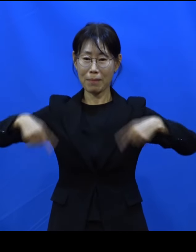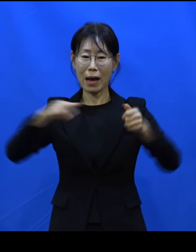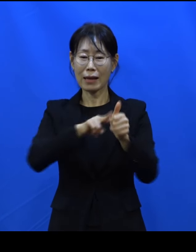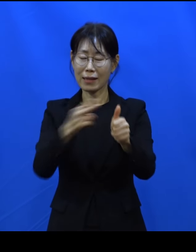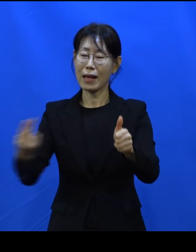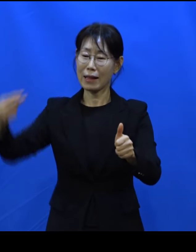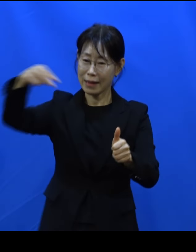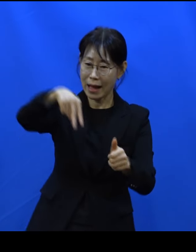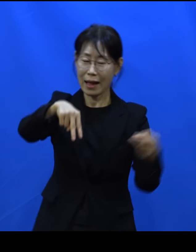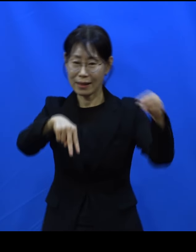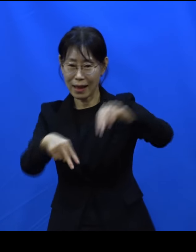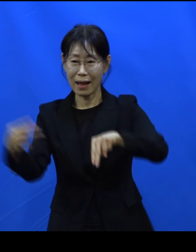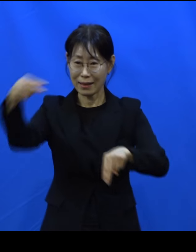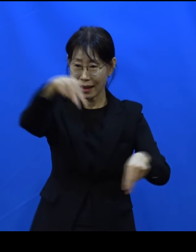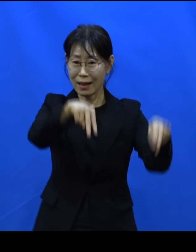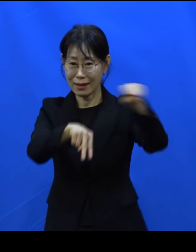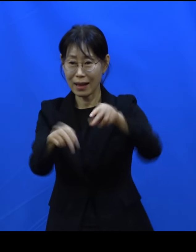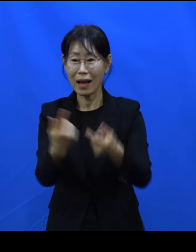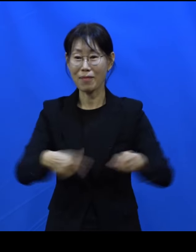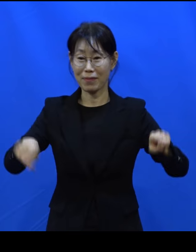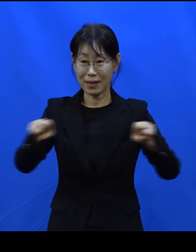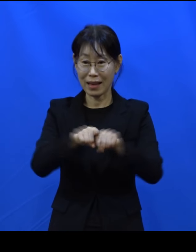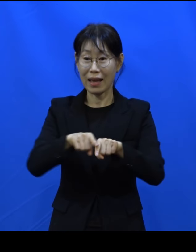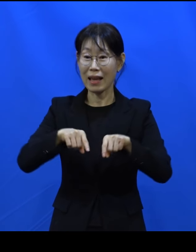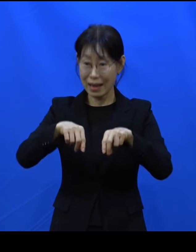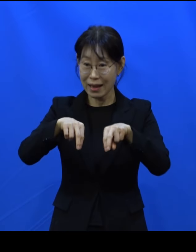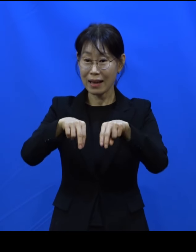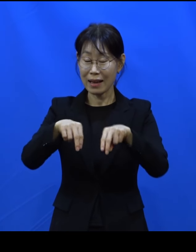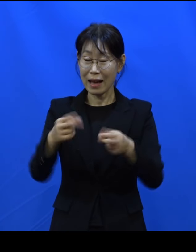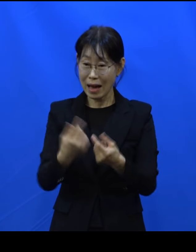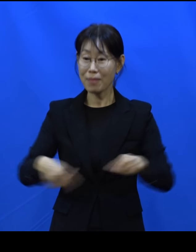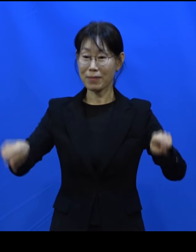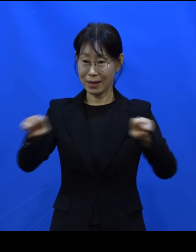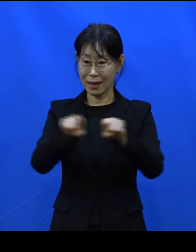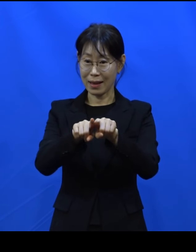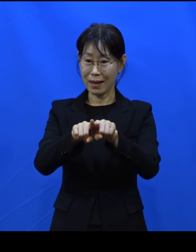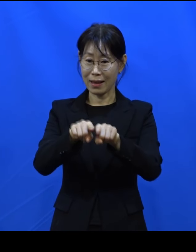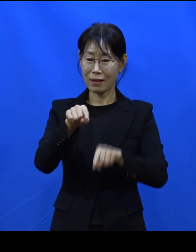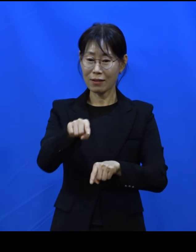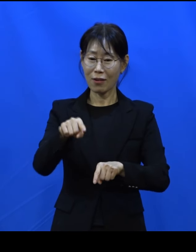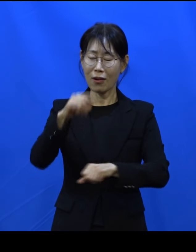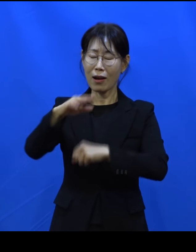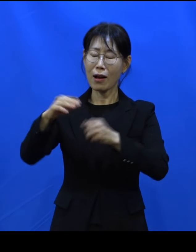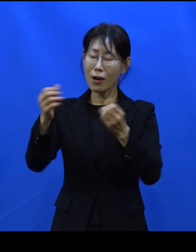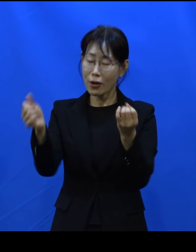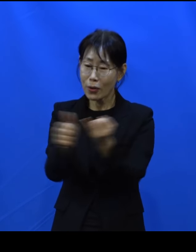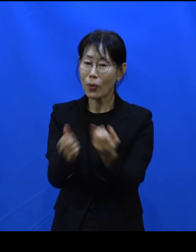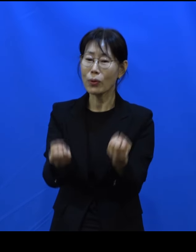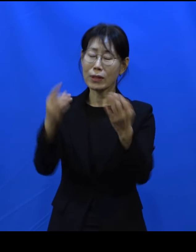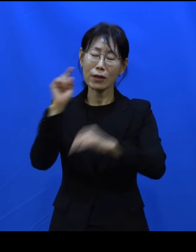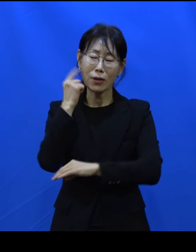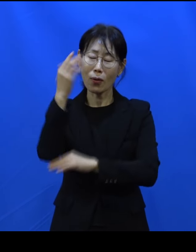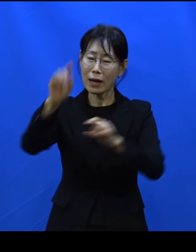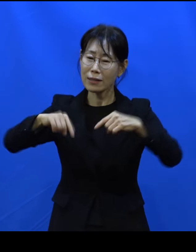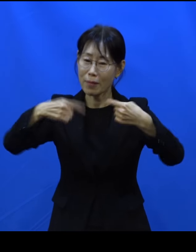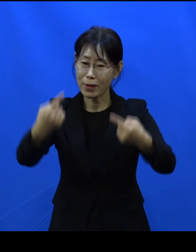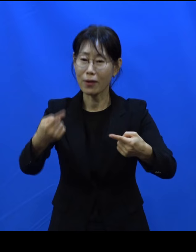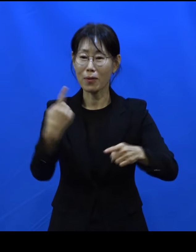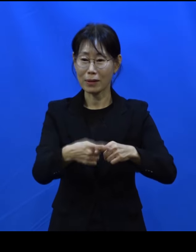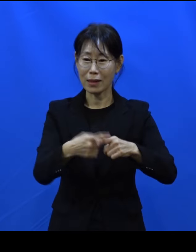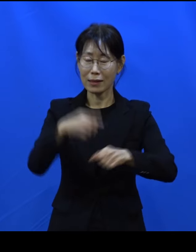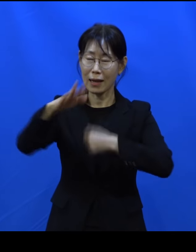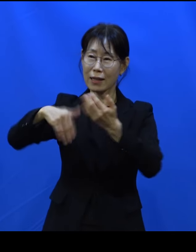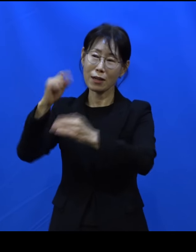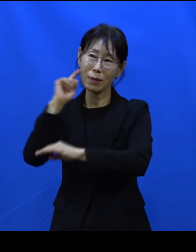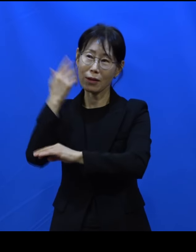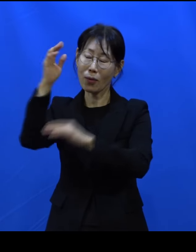그 광경 안에 우리가 들어가 있는 겁니다. 여러분, 우리는 지금 믿음의 조상들이 걸었던 그 길을 따라가고 있습니다.